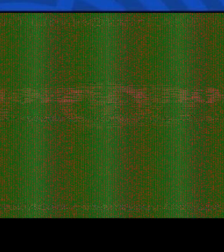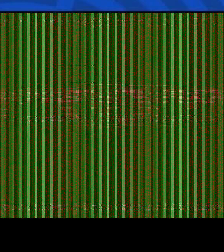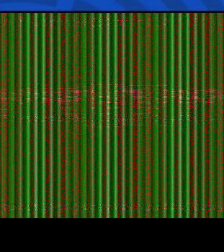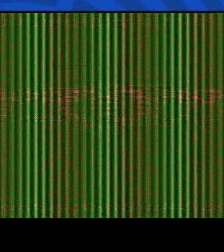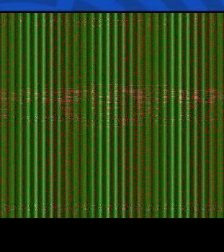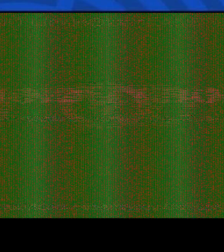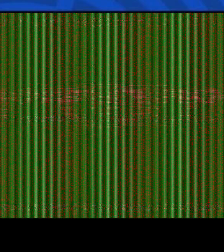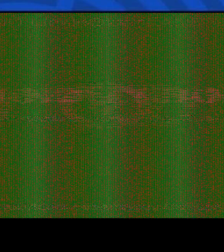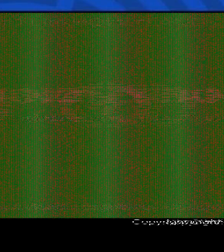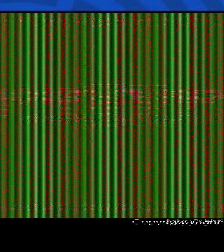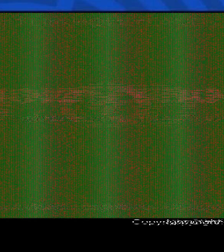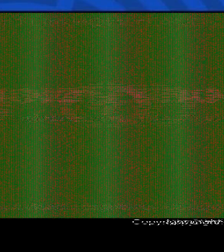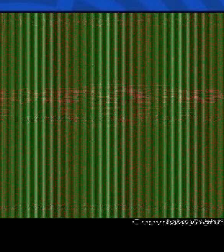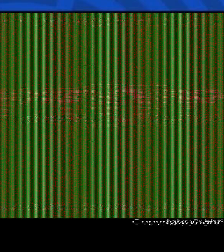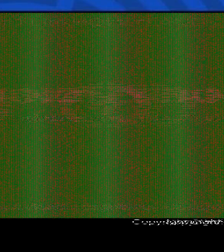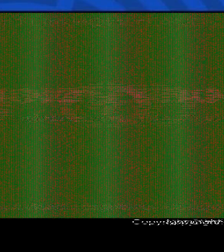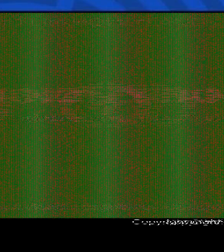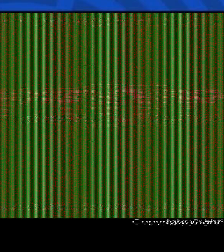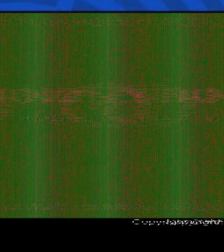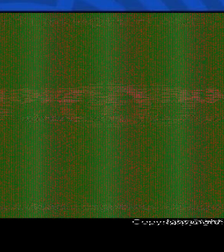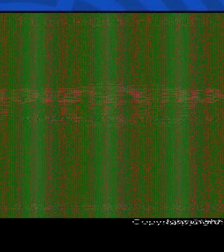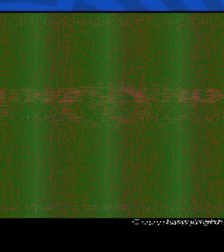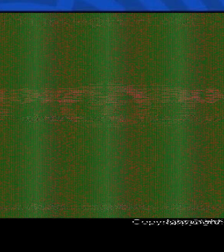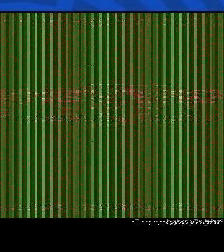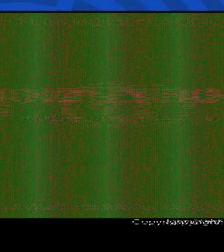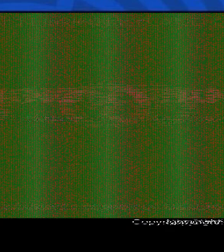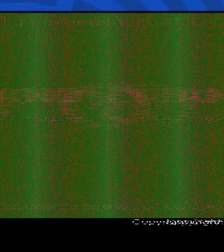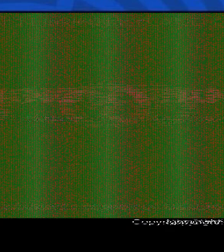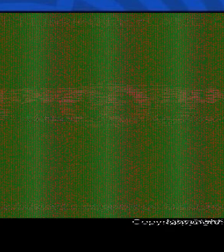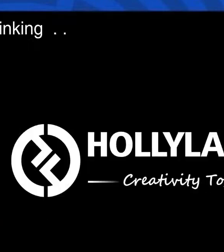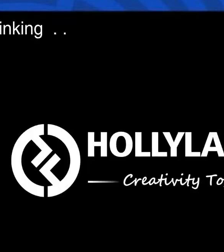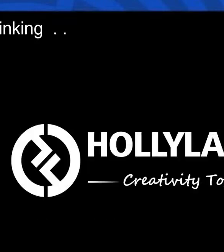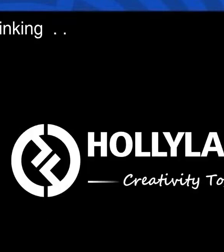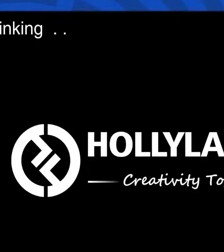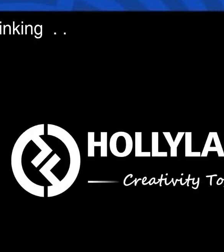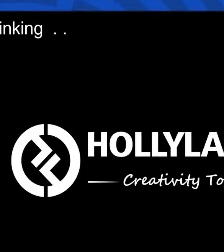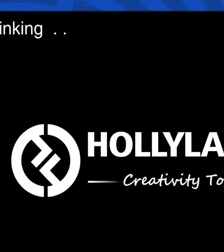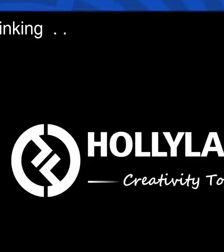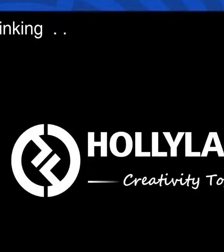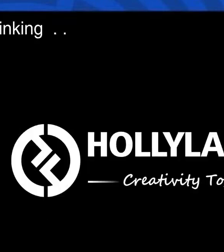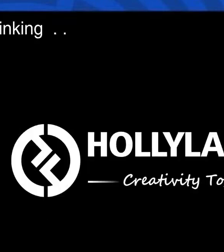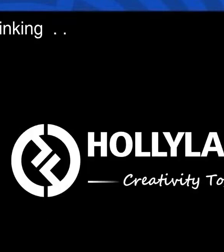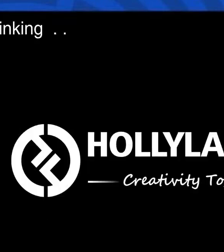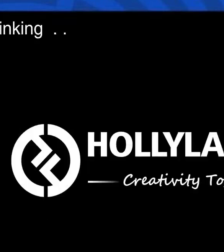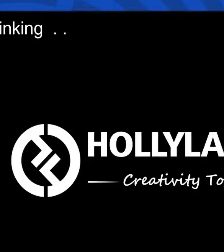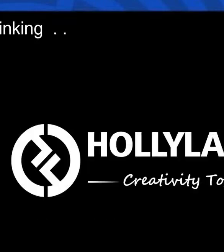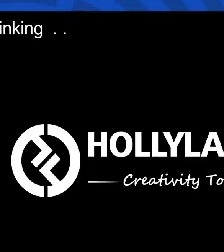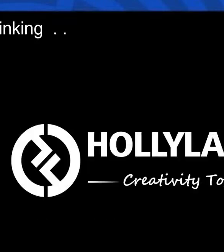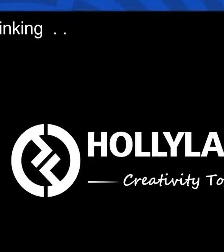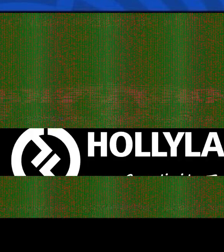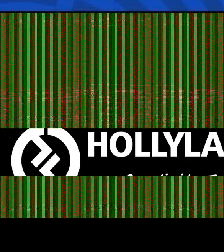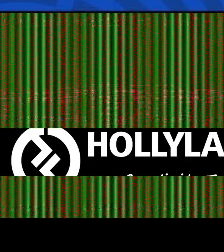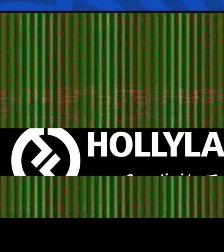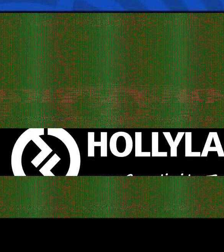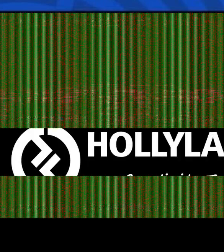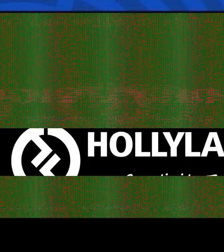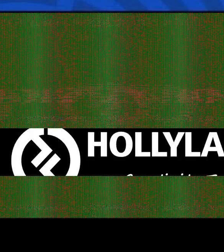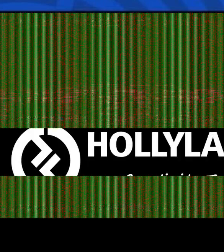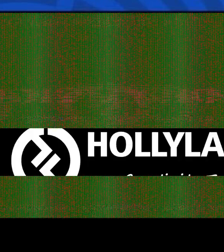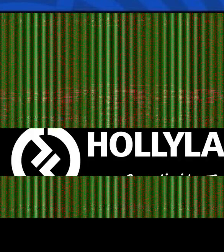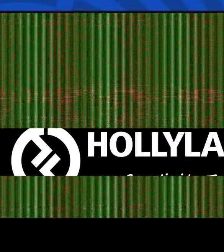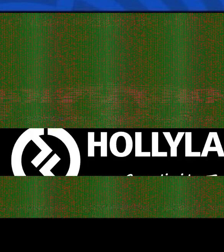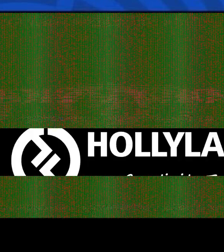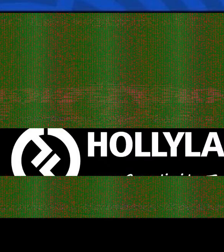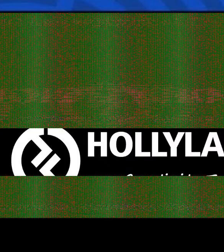vamos entrar em contato com você. Viu só como é fácil? E lembre-se de curtir e compartilhar essa